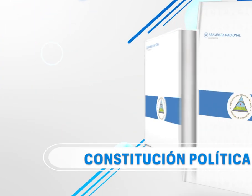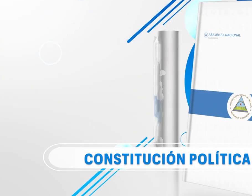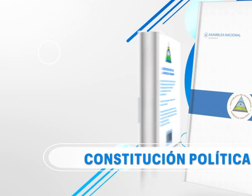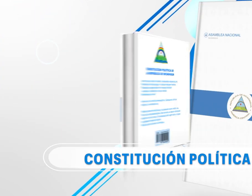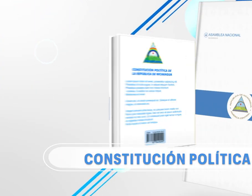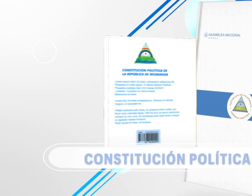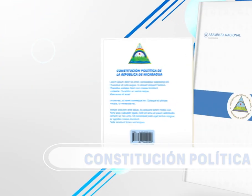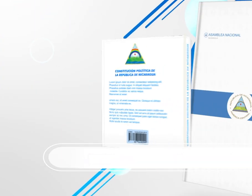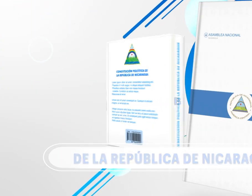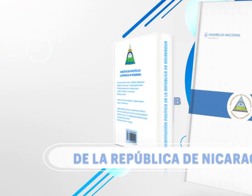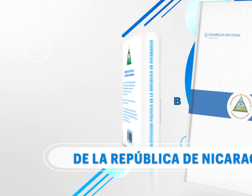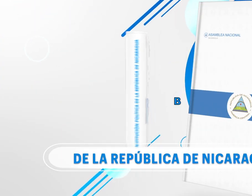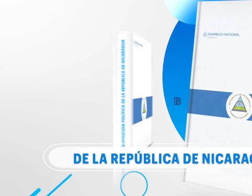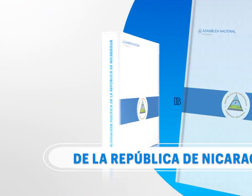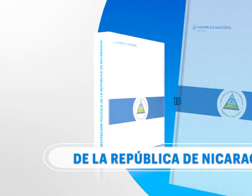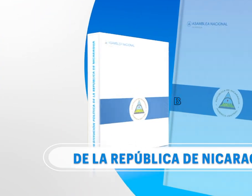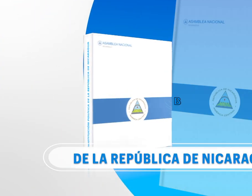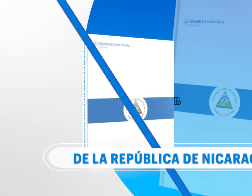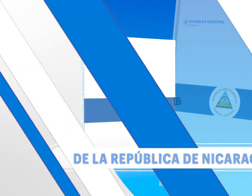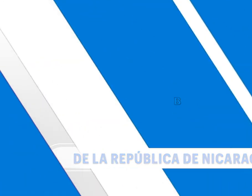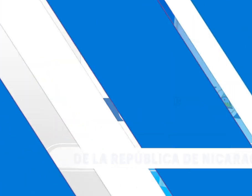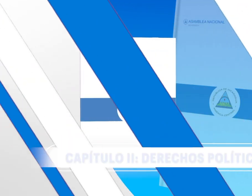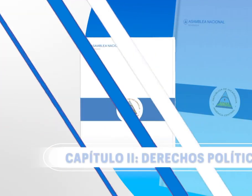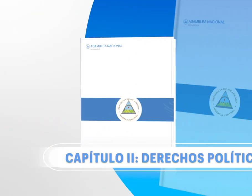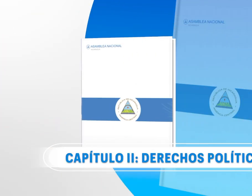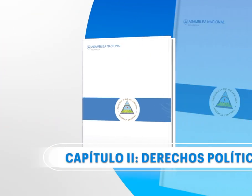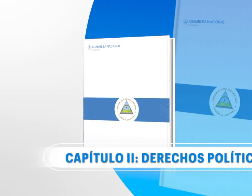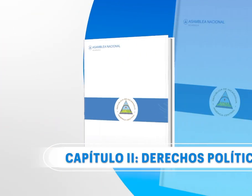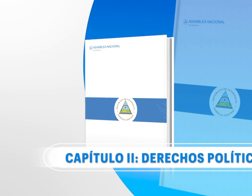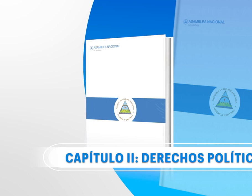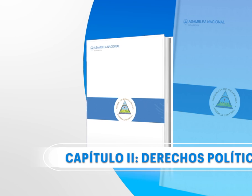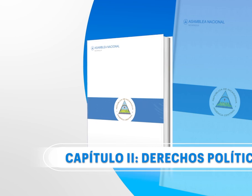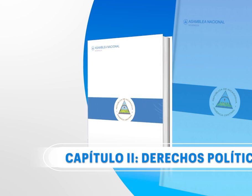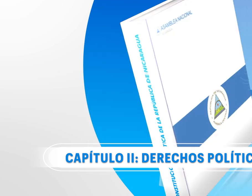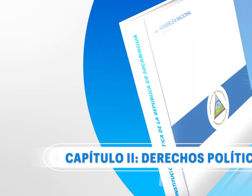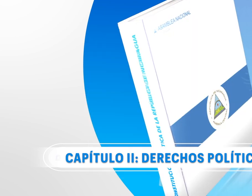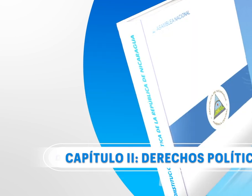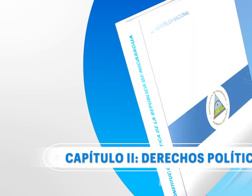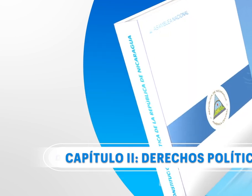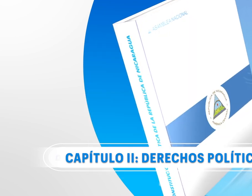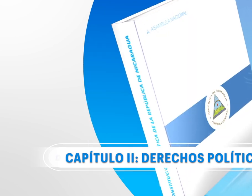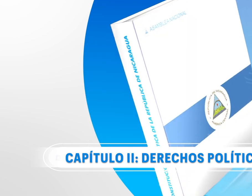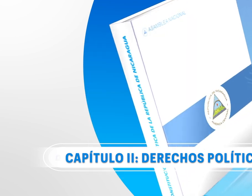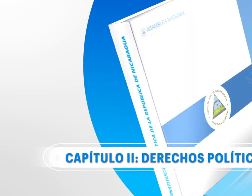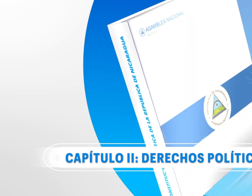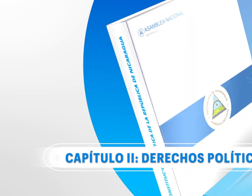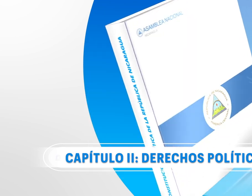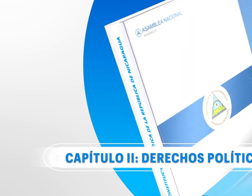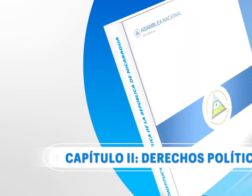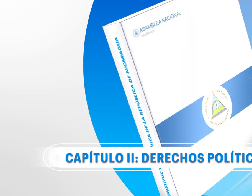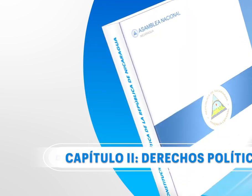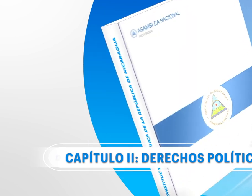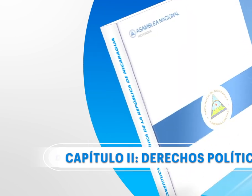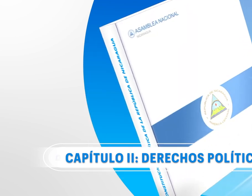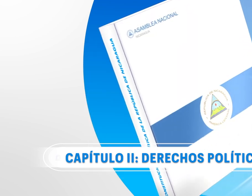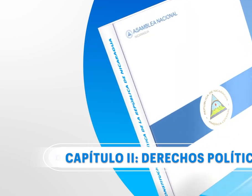constitución política de la República de Nicaragua capítulo 2 derechos políticos